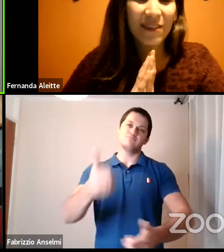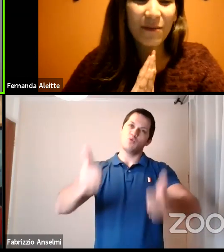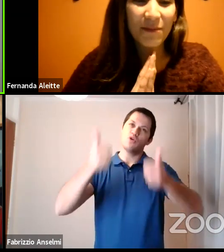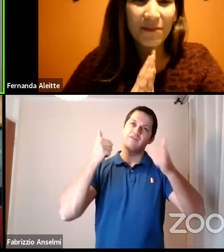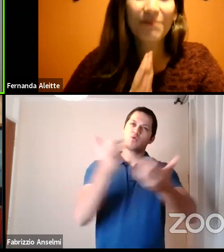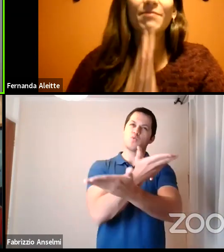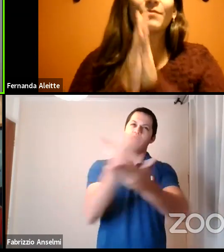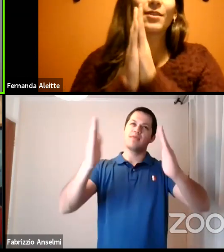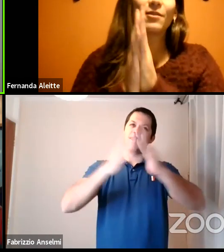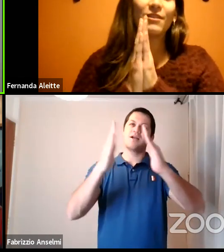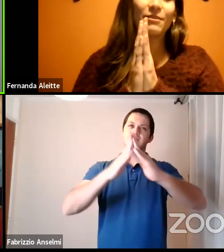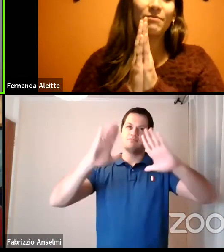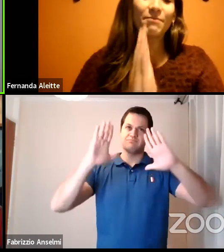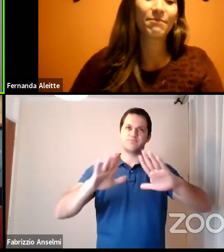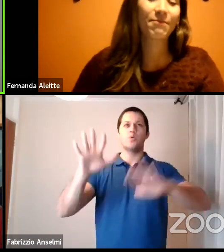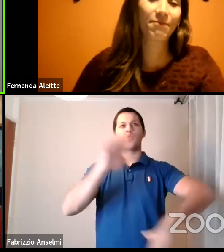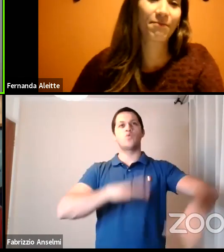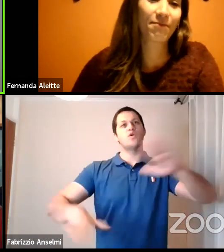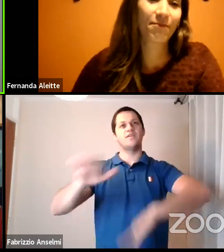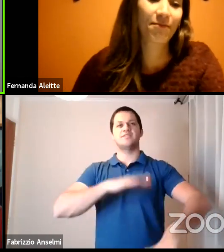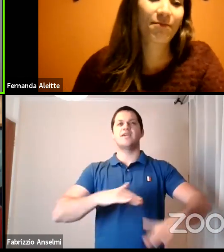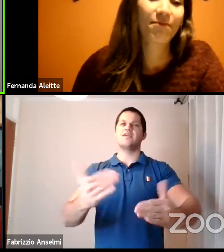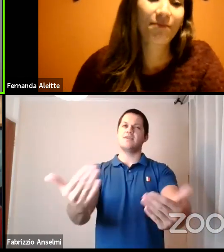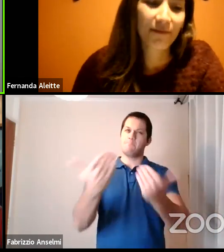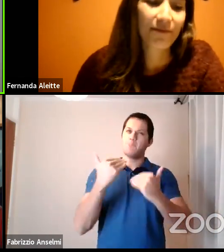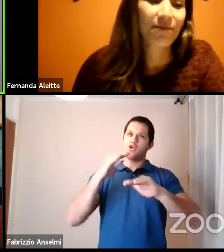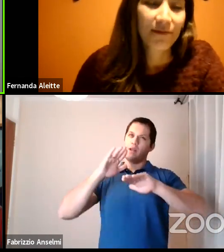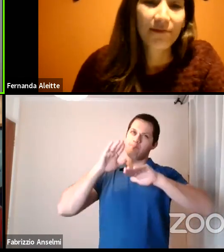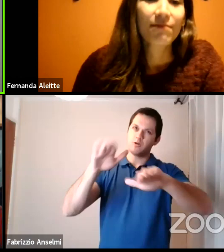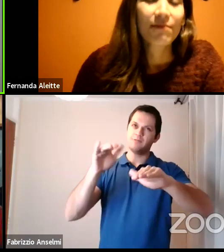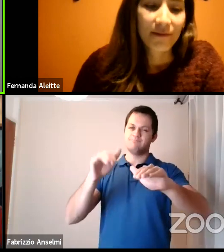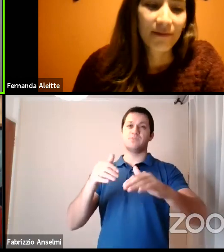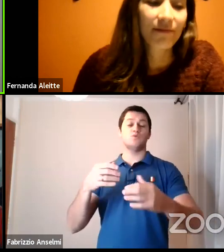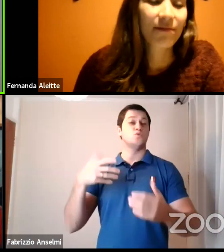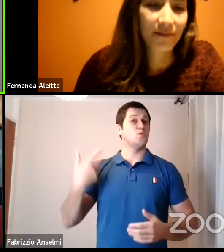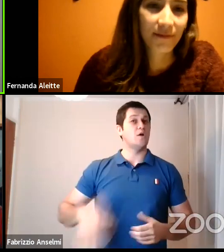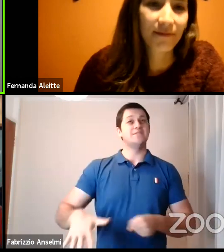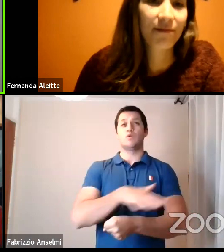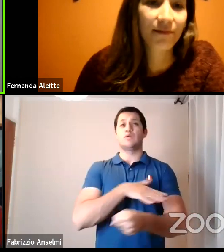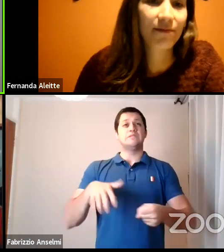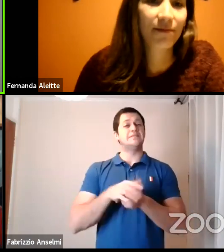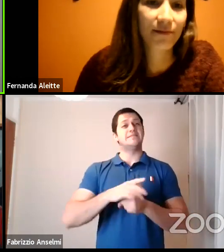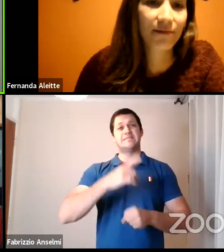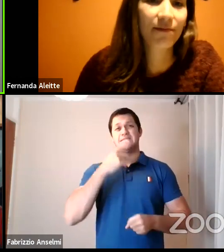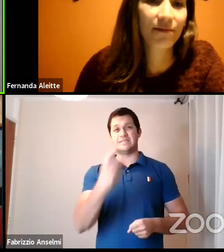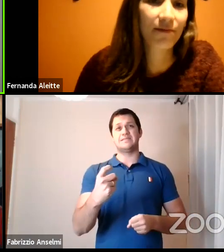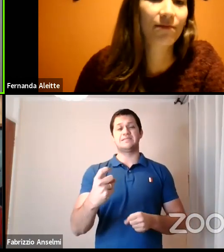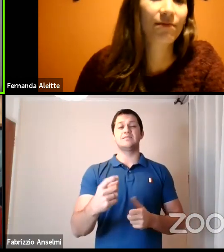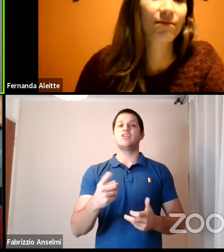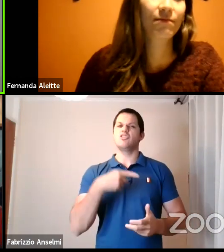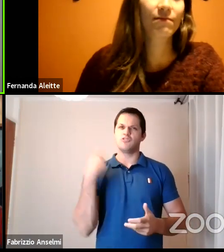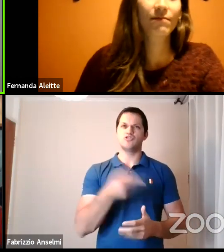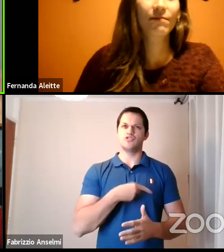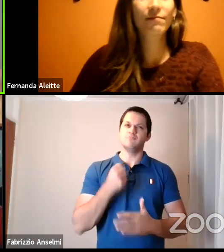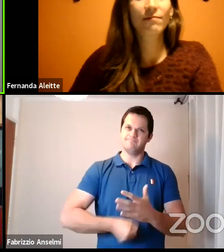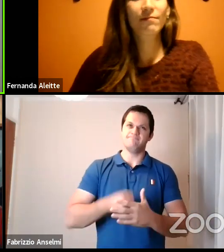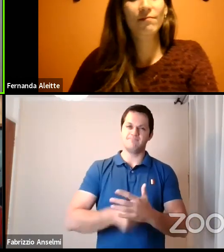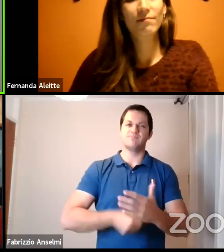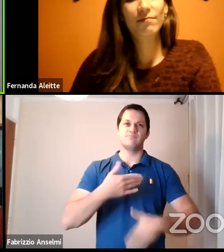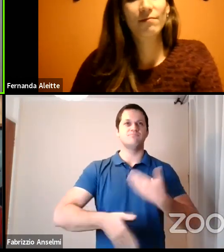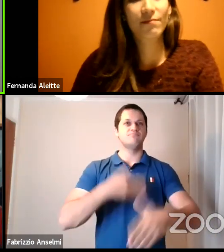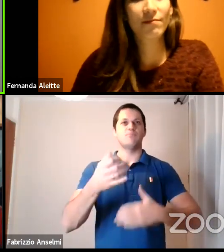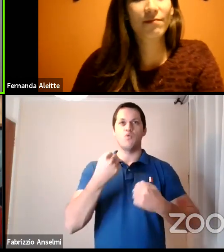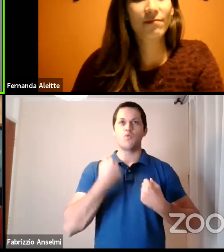casa, cuídense y apoyémonos lo máximo posible. La situación está muy crítica y esa criticidad la vamos a sacar adelante juntos y juntas, ¿no?